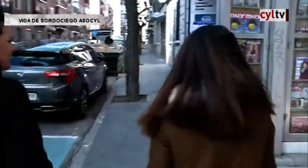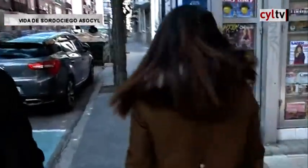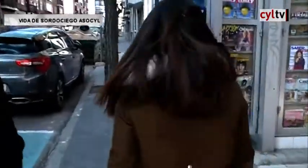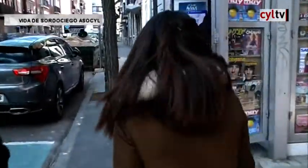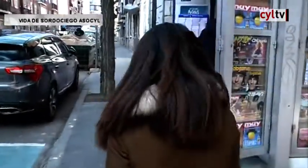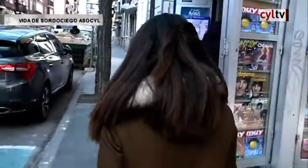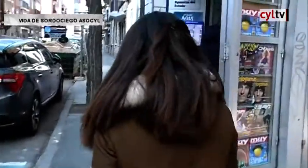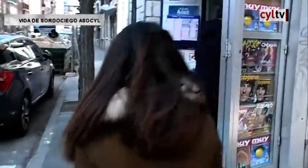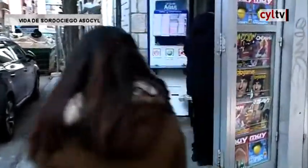kiosco,